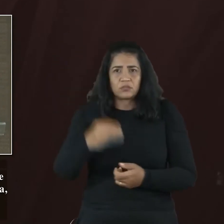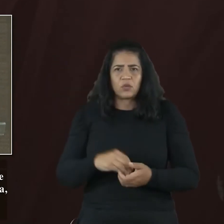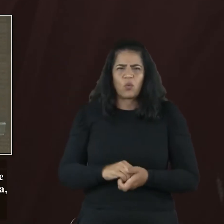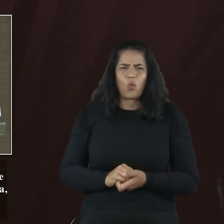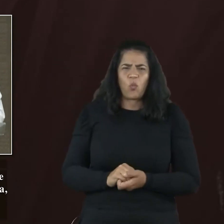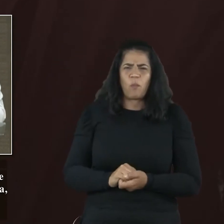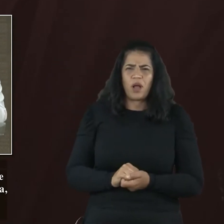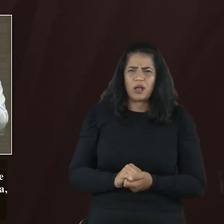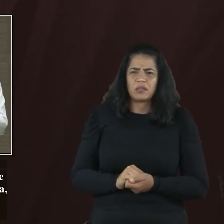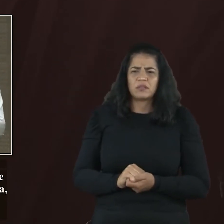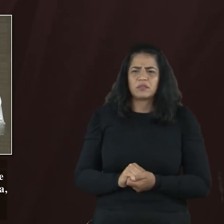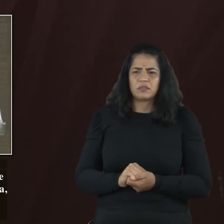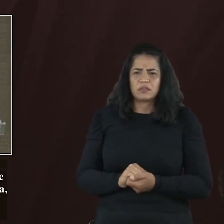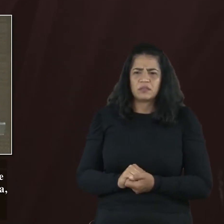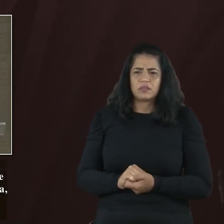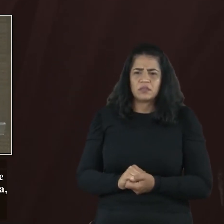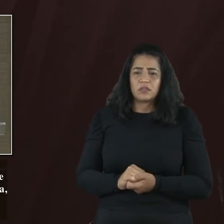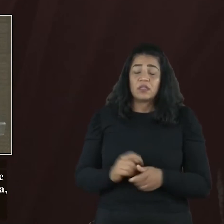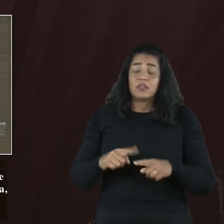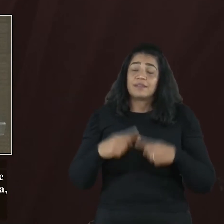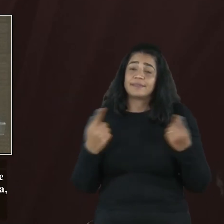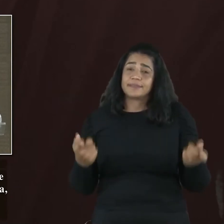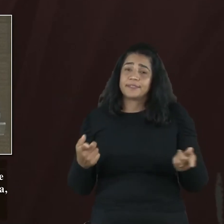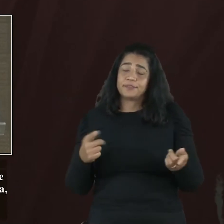bom? Então só queria que vocês soubessem disso.